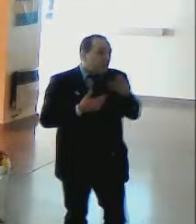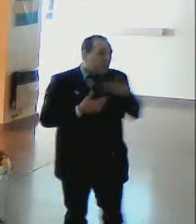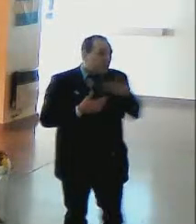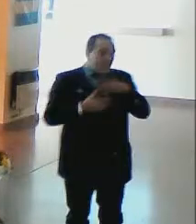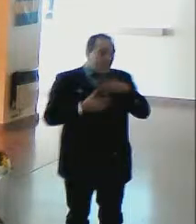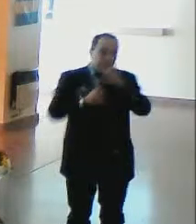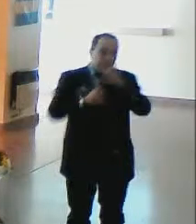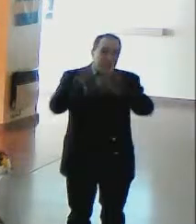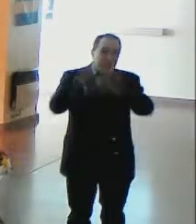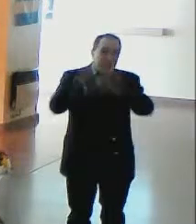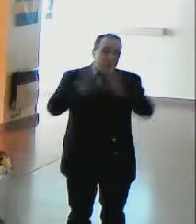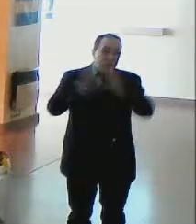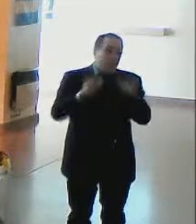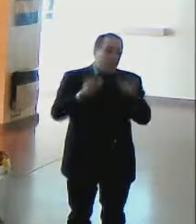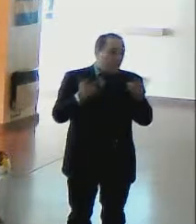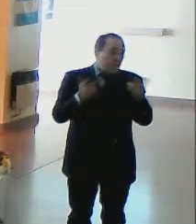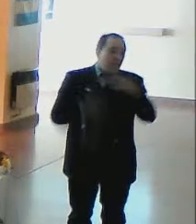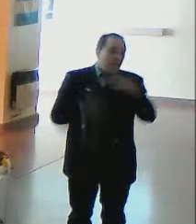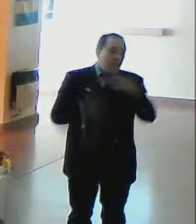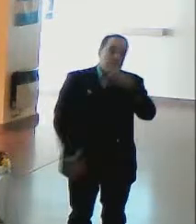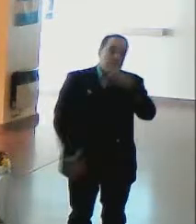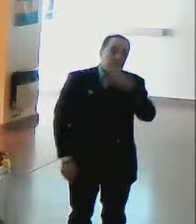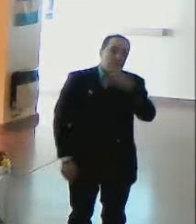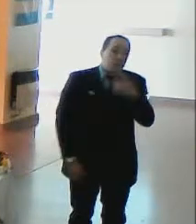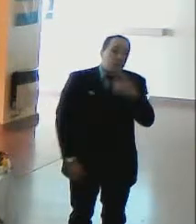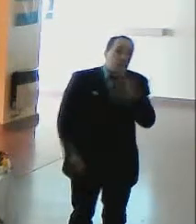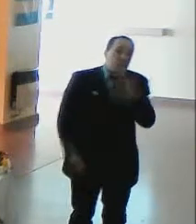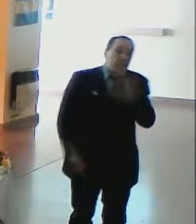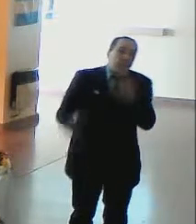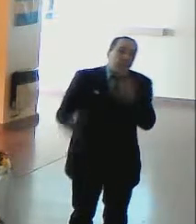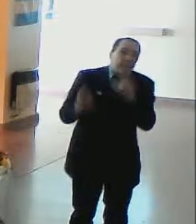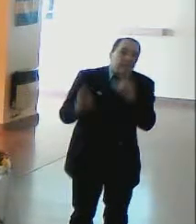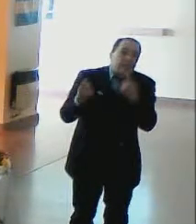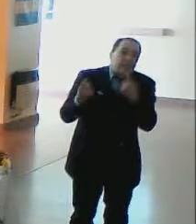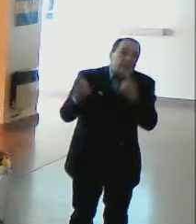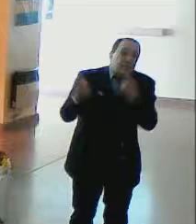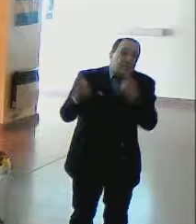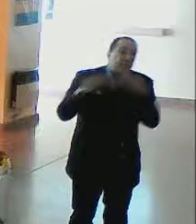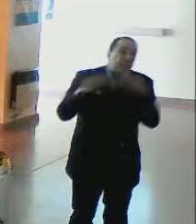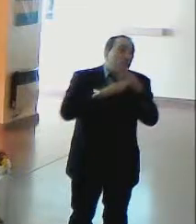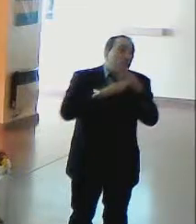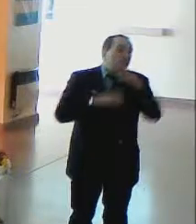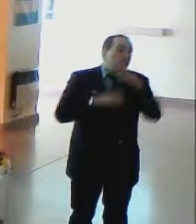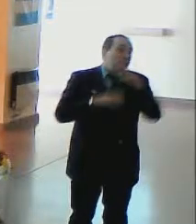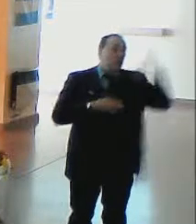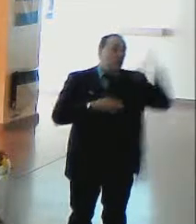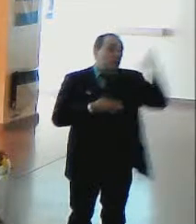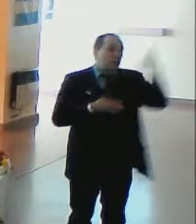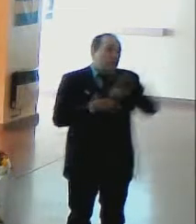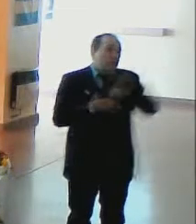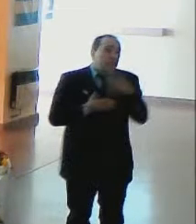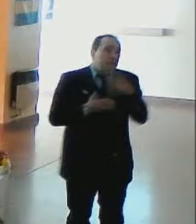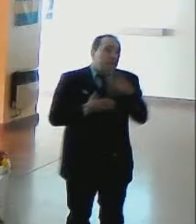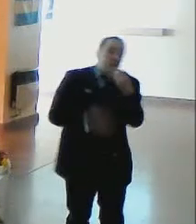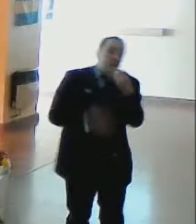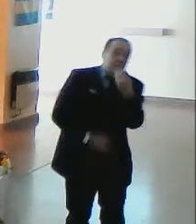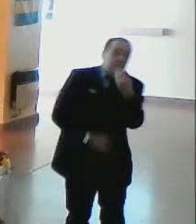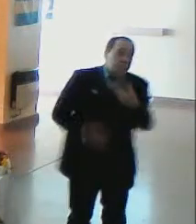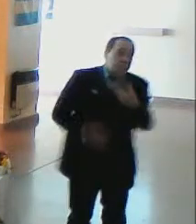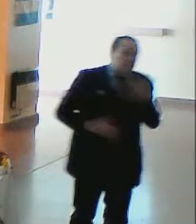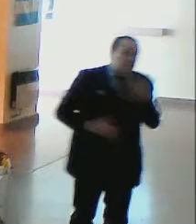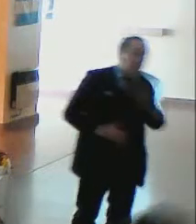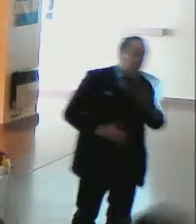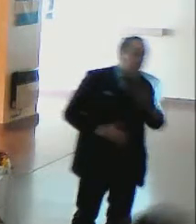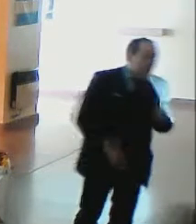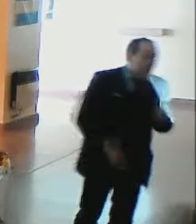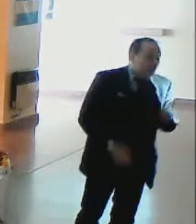me pegaba, me gritaba, pero como no había lengua yo no entendía, no sabía qué me quería decir. Me parecía que estaba